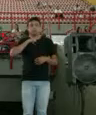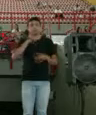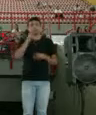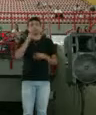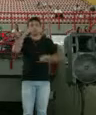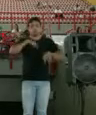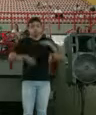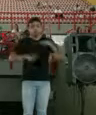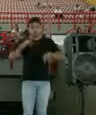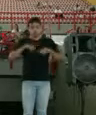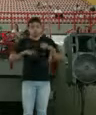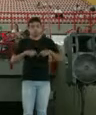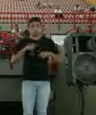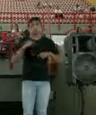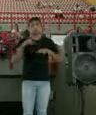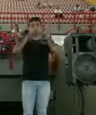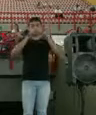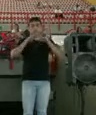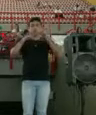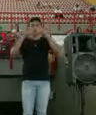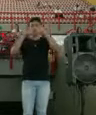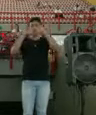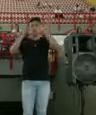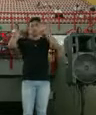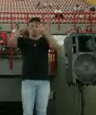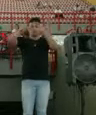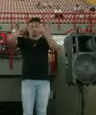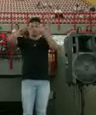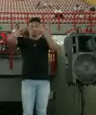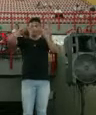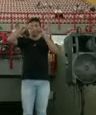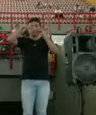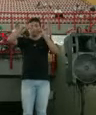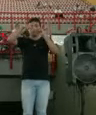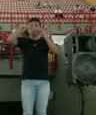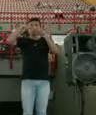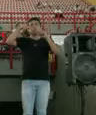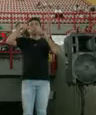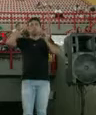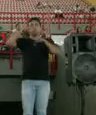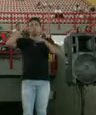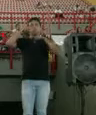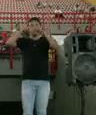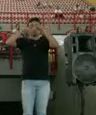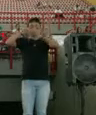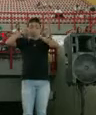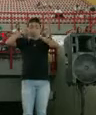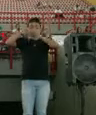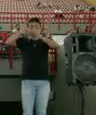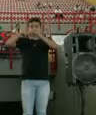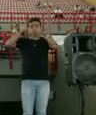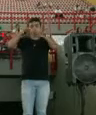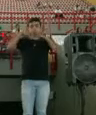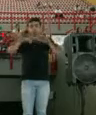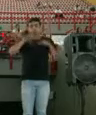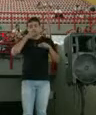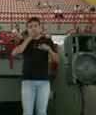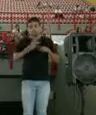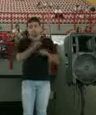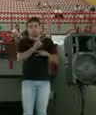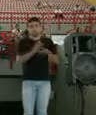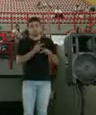2 hormônios, a hipófise dela está inibida. Aí ela não secreta esses 2